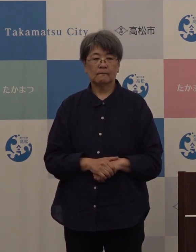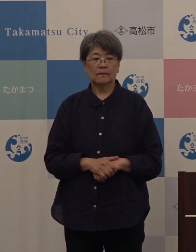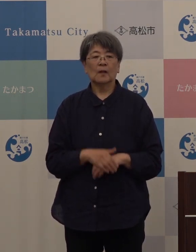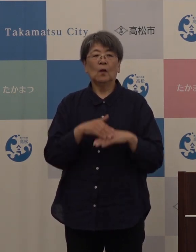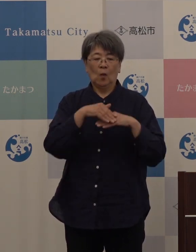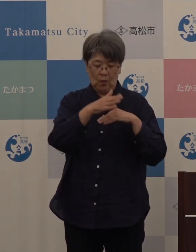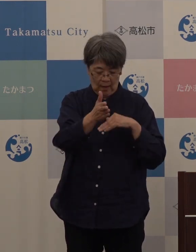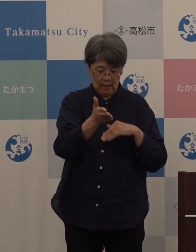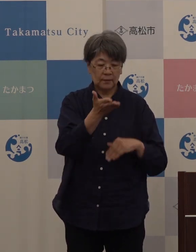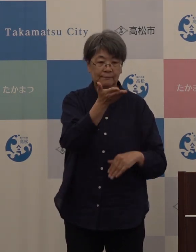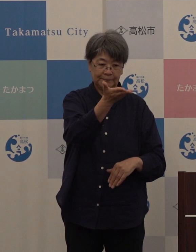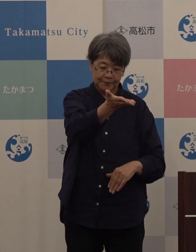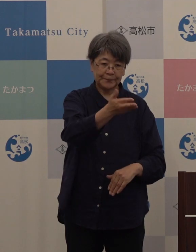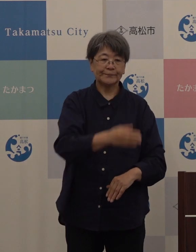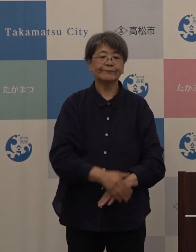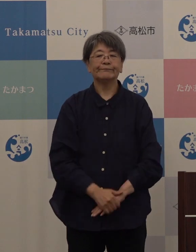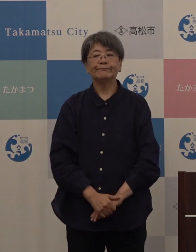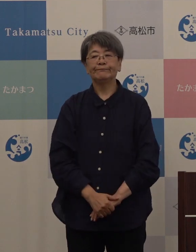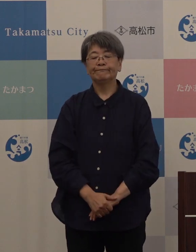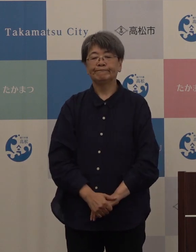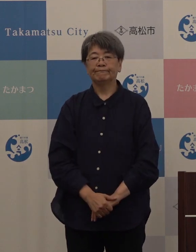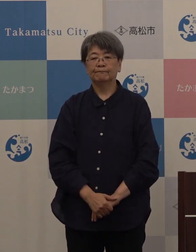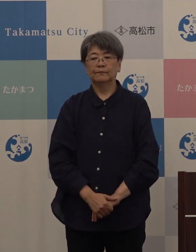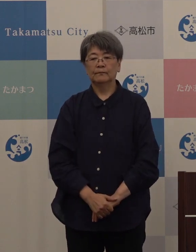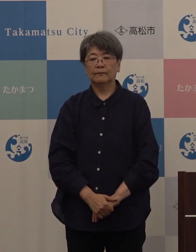他にございませんか。